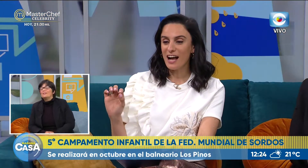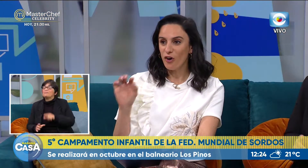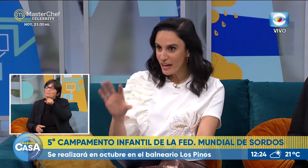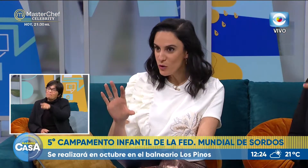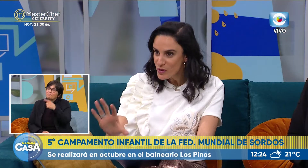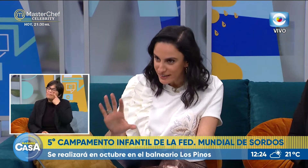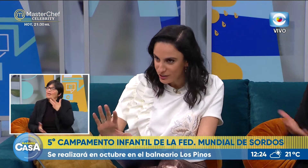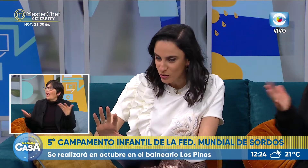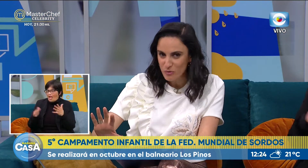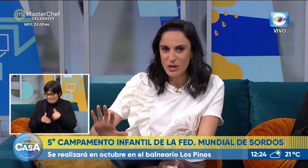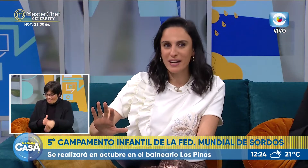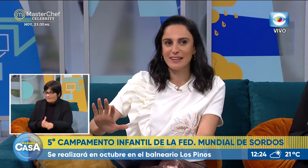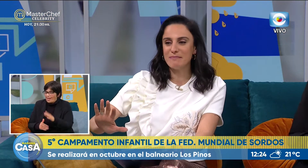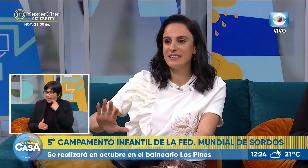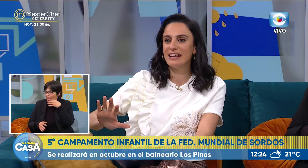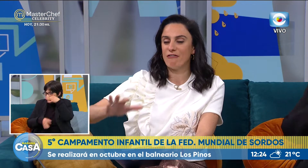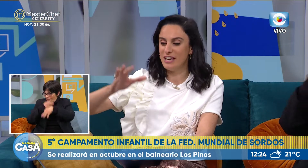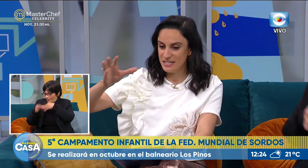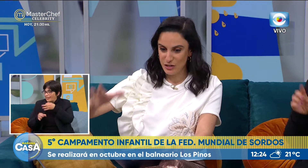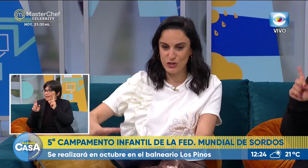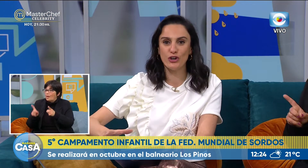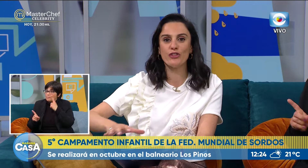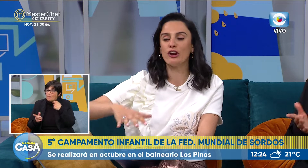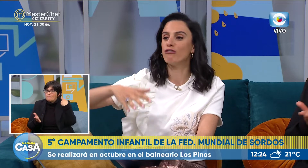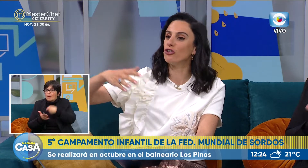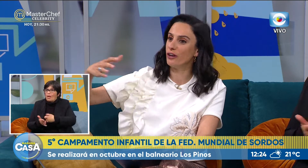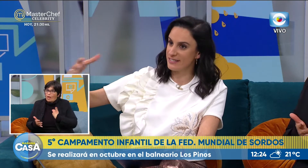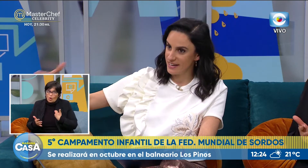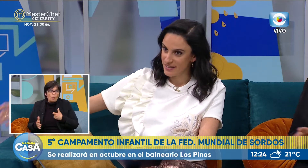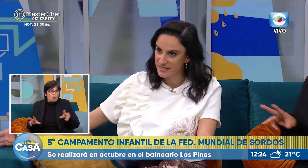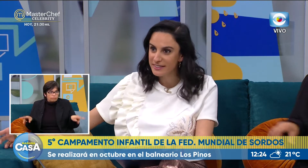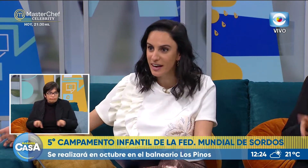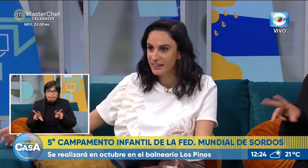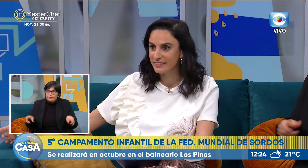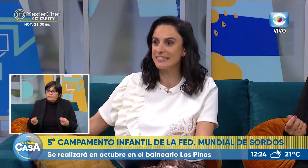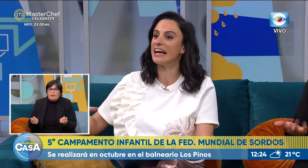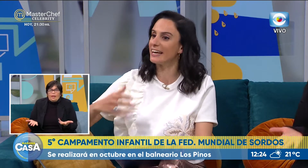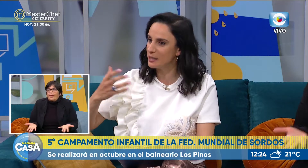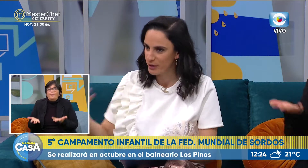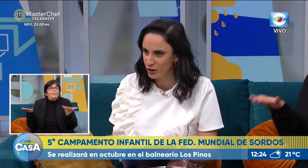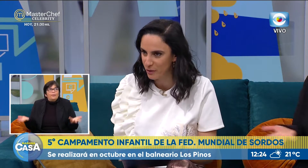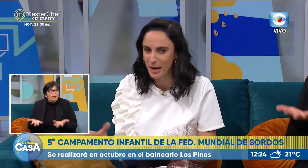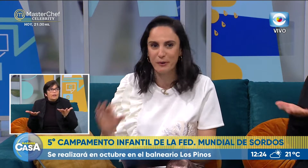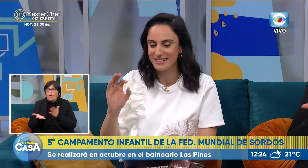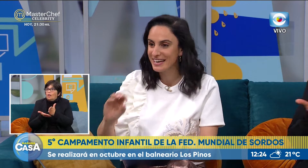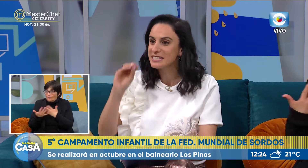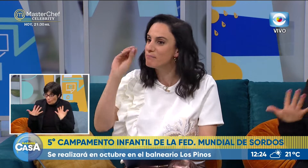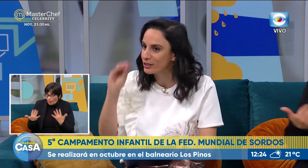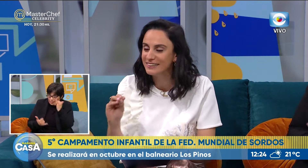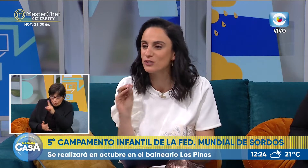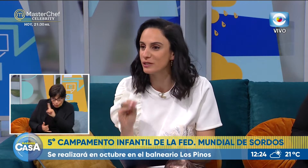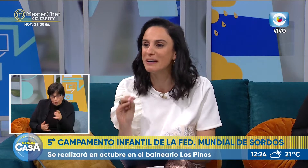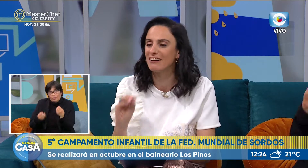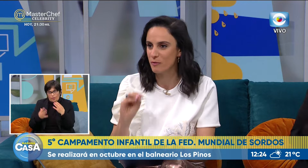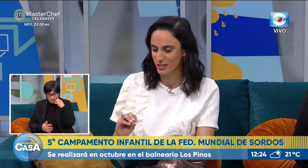Cecilia, ahora en un ratito vamos a hablar también de la financiación, de los fondos que se necesitan, si la gente puede colaborar, porque sé que es